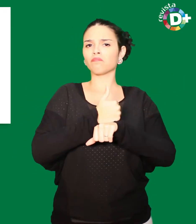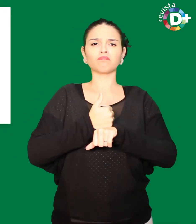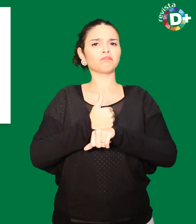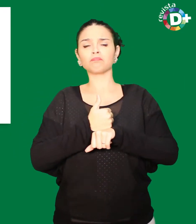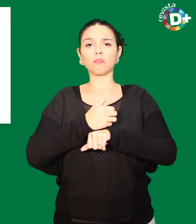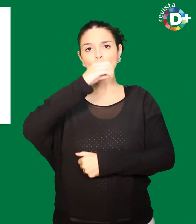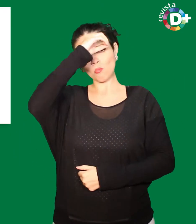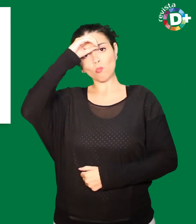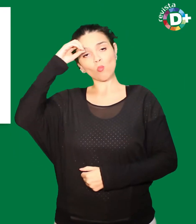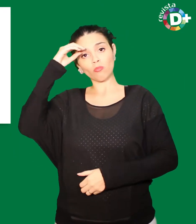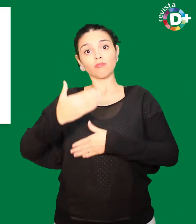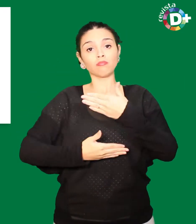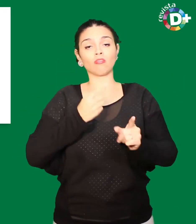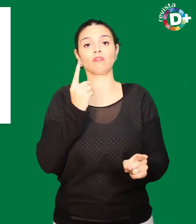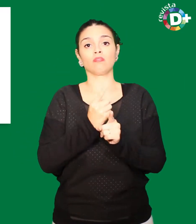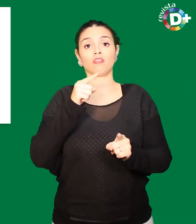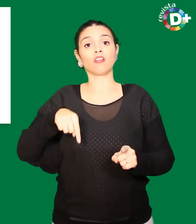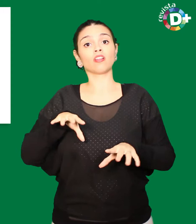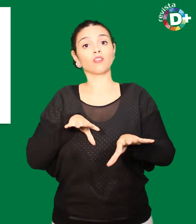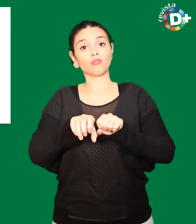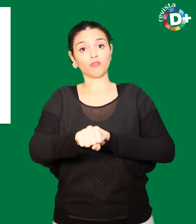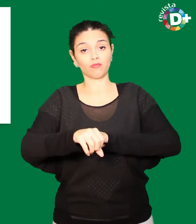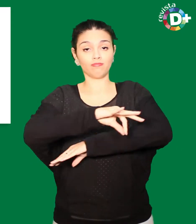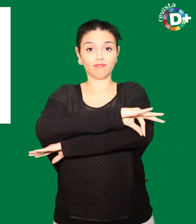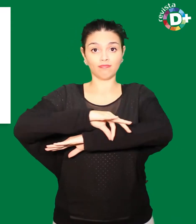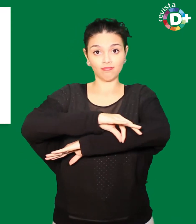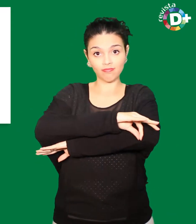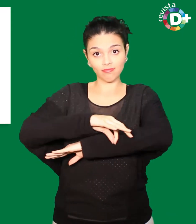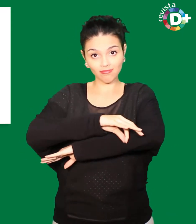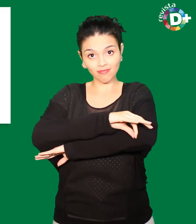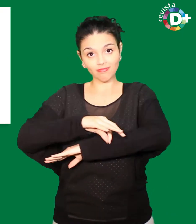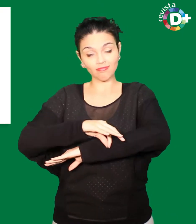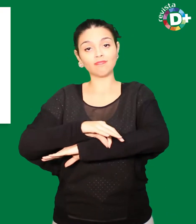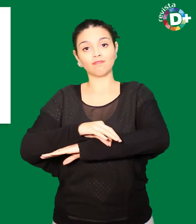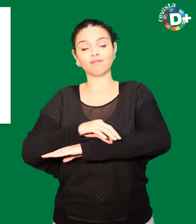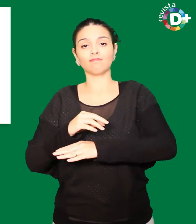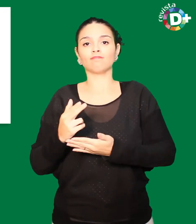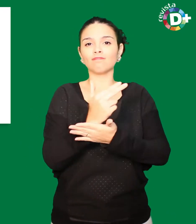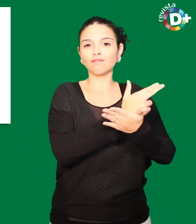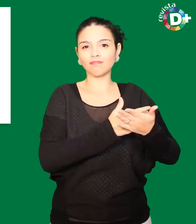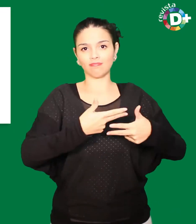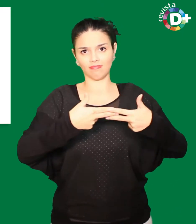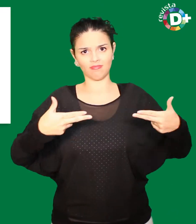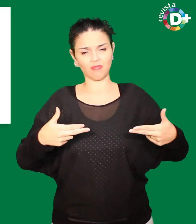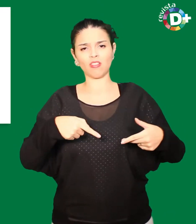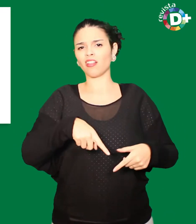pessoal. Formada em edificações, paisagismo e design, Shakur interrompeu o curso de arquitetura